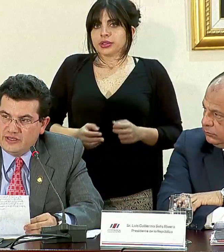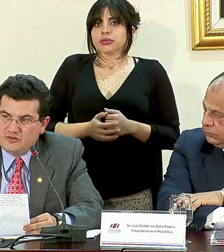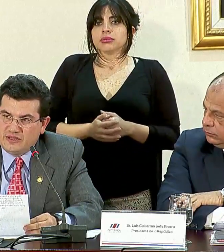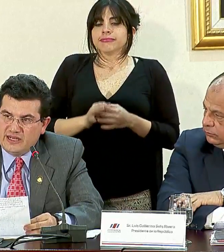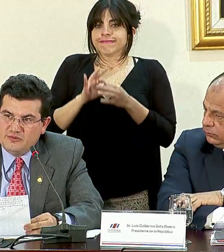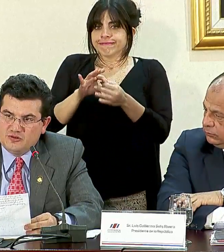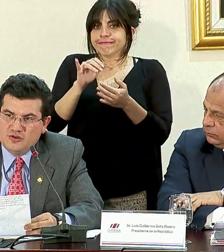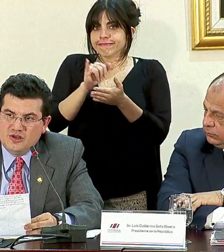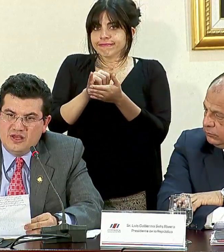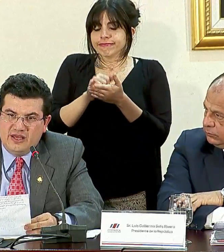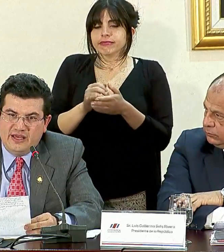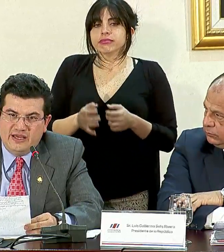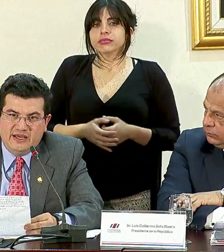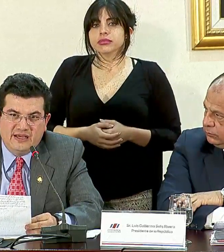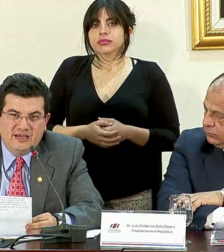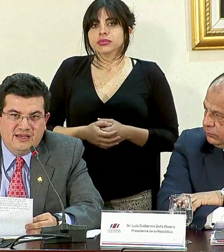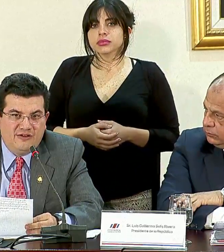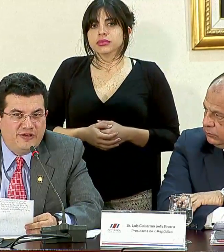de todo esto. Tenemos